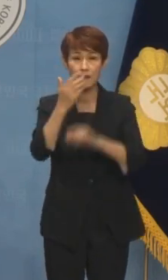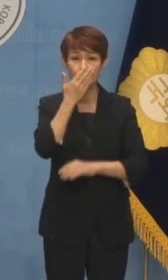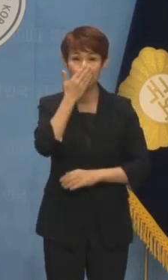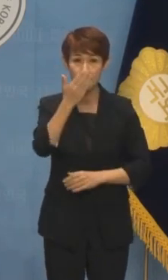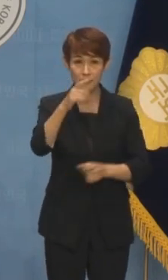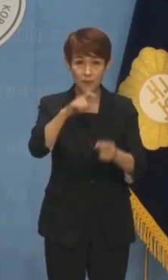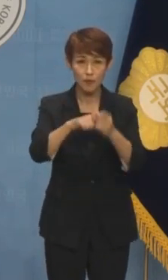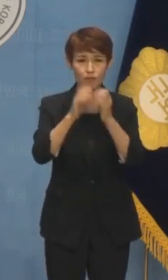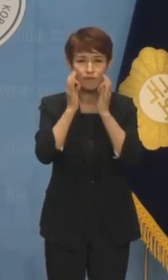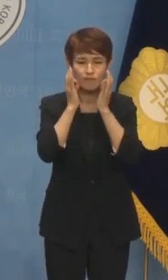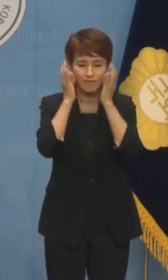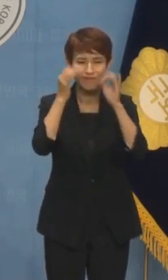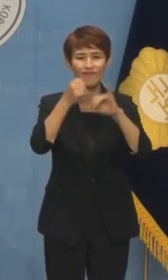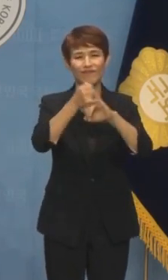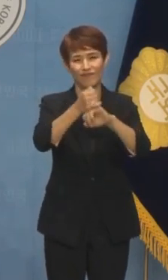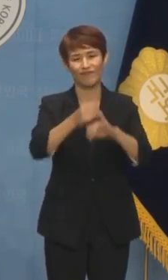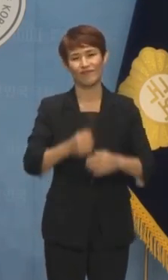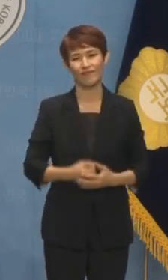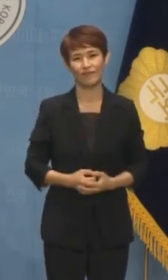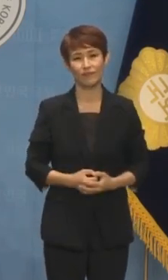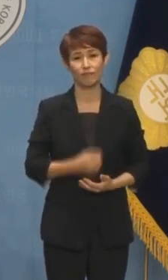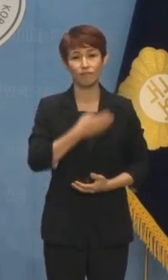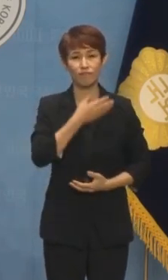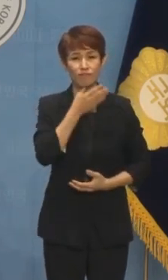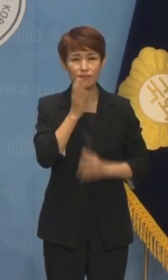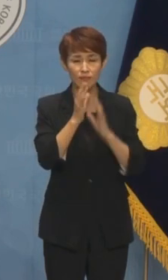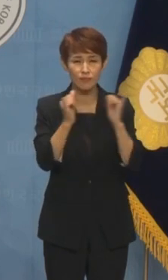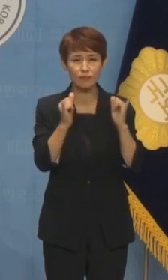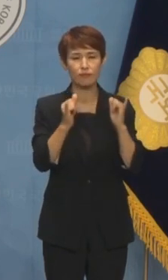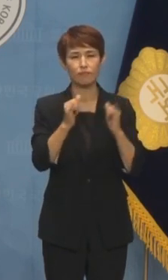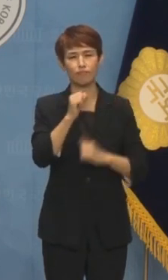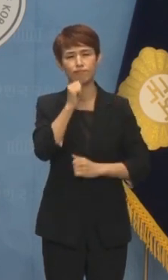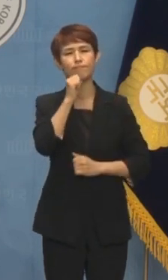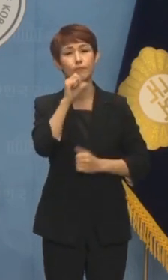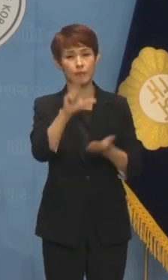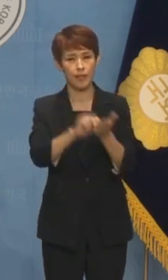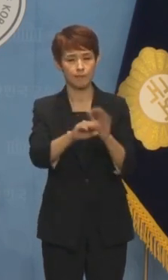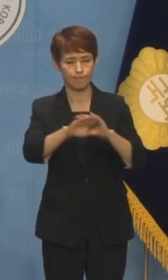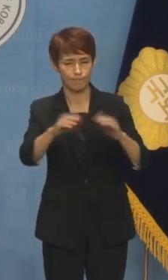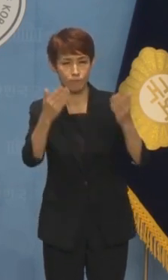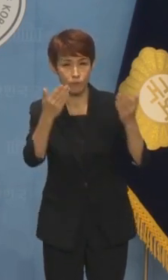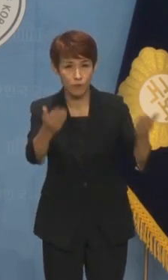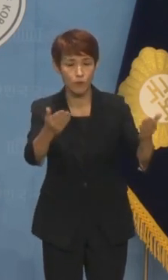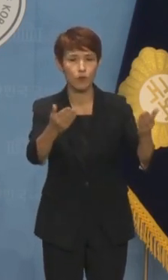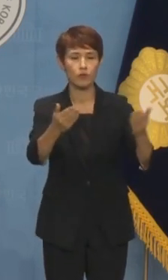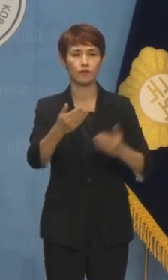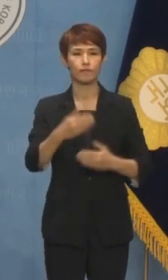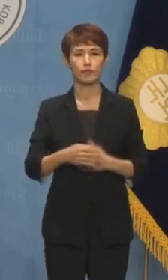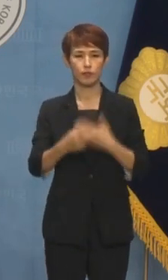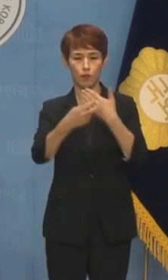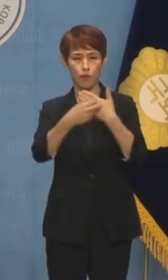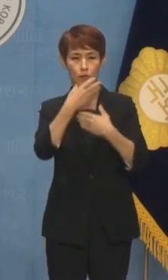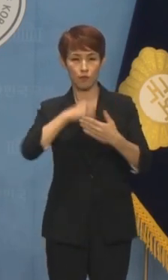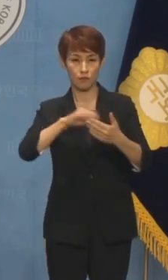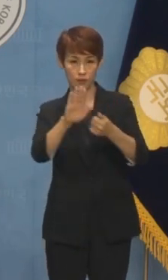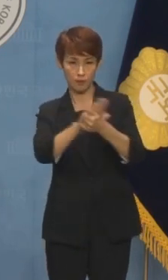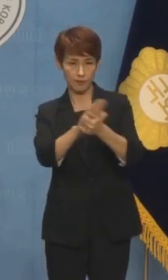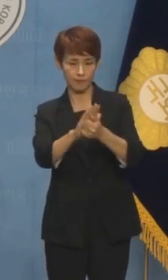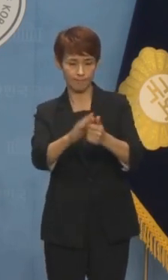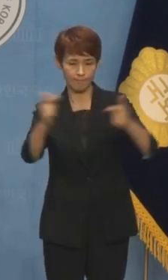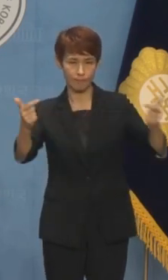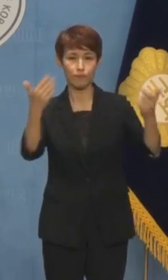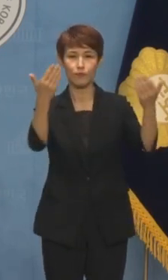있도록 노력하겠습니다. 어르신 빈곤 문제를 완화하고 의료 복지 서비스를 확대할